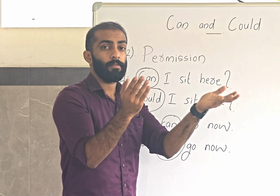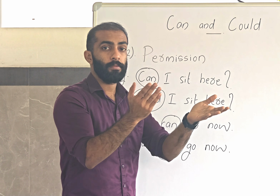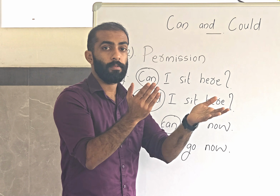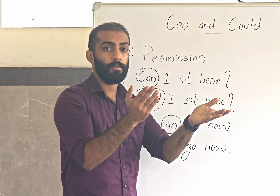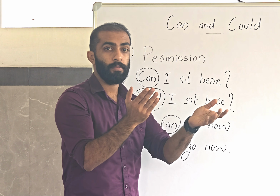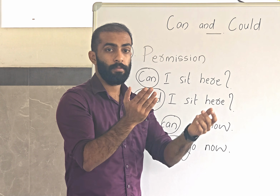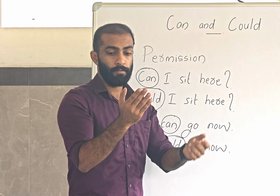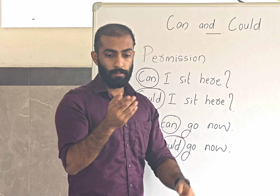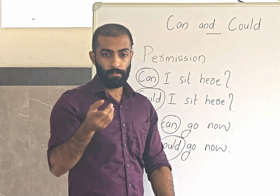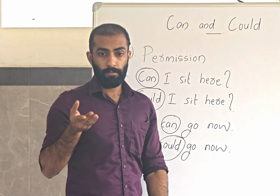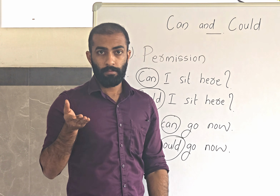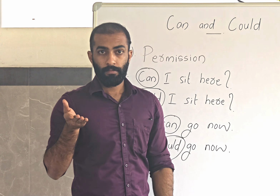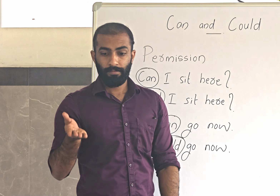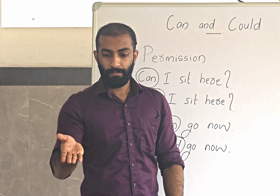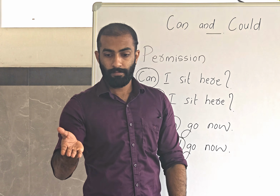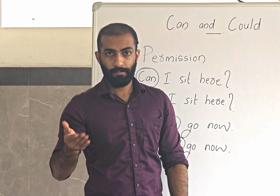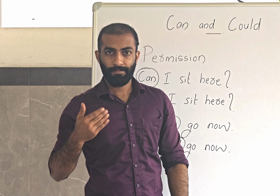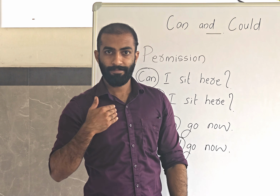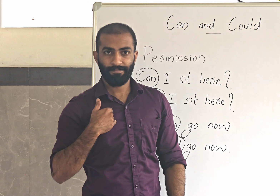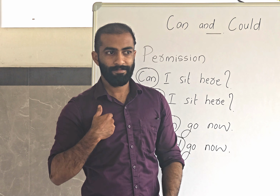എന്താണത്? നമ്മൾ ചോദിക്കുകയാണ്, ഞാനൊന്ന് ഇവിടെ ഇരുന്നോട്ടെ.